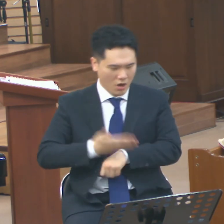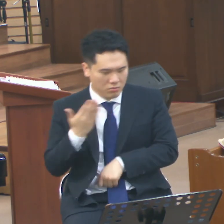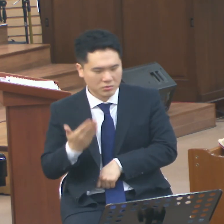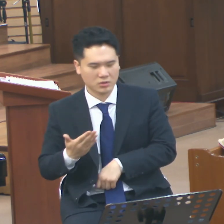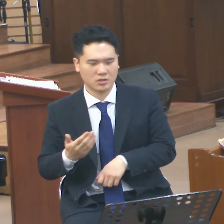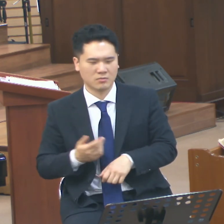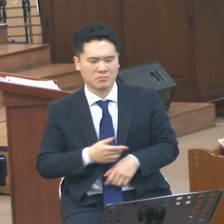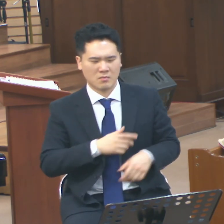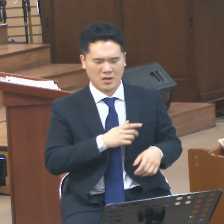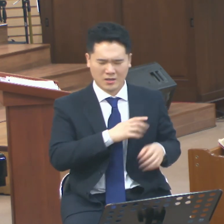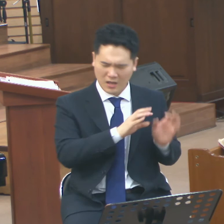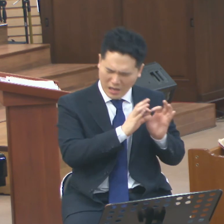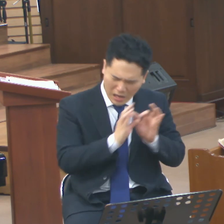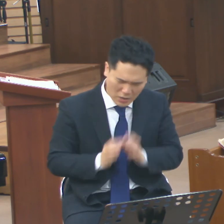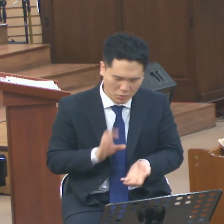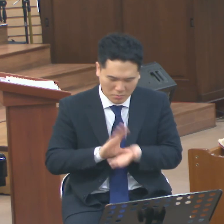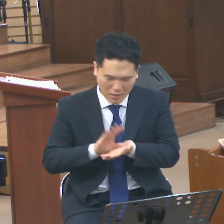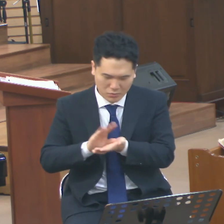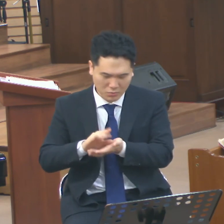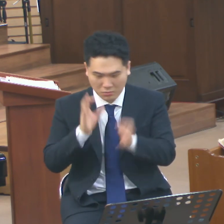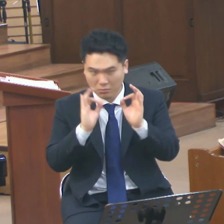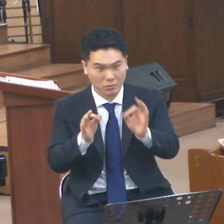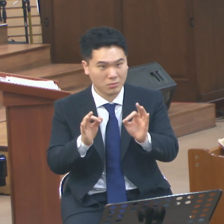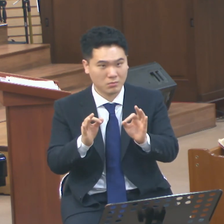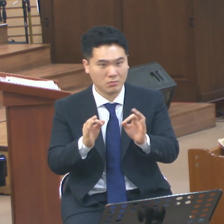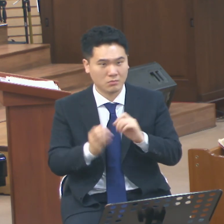그죠? 뭐 그렇게 계속 봅니까?